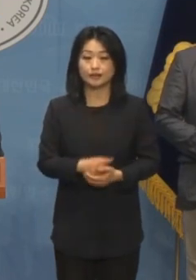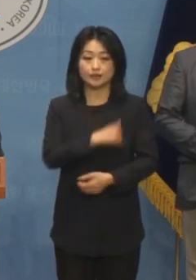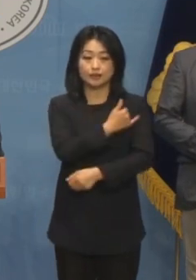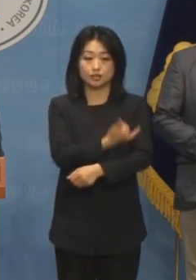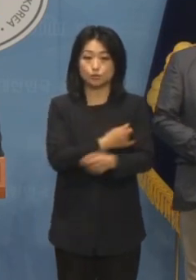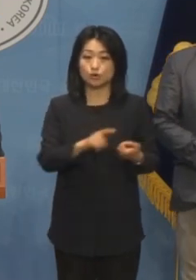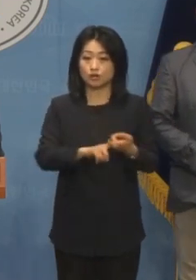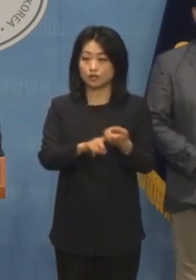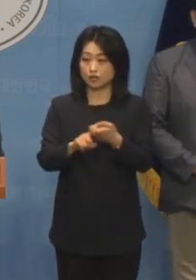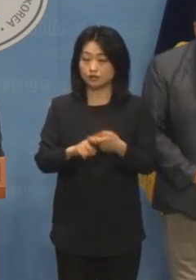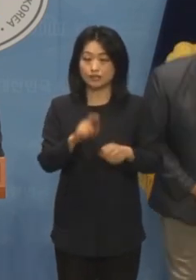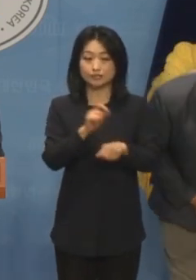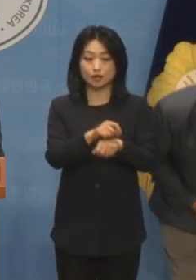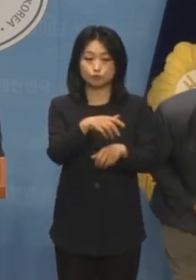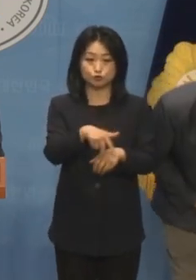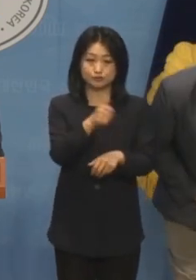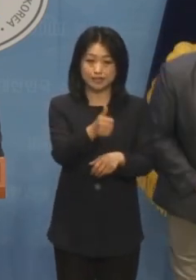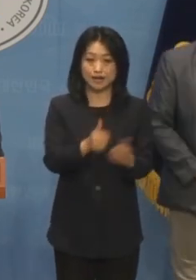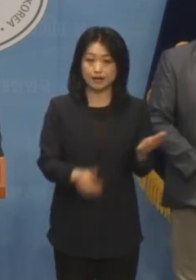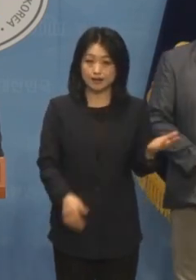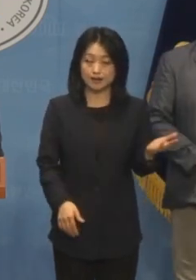인권연대 오창익 사무국장,